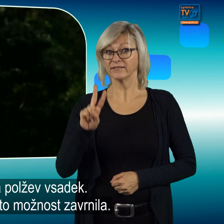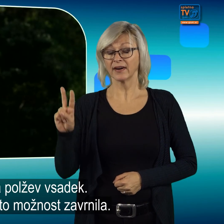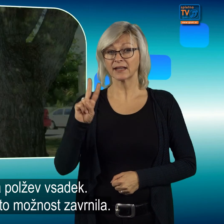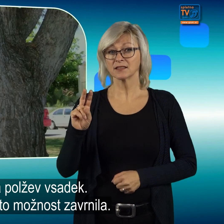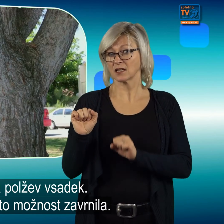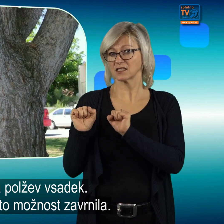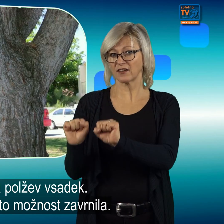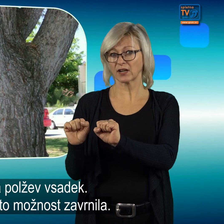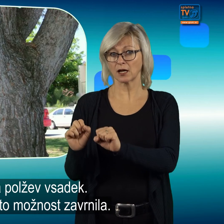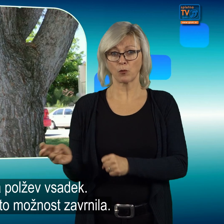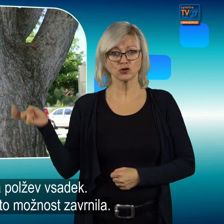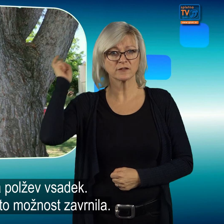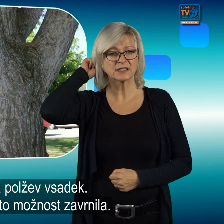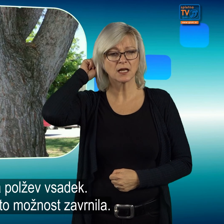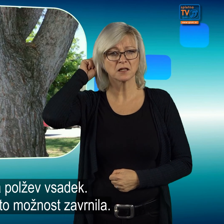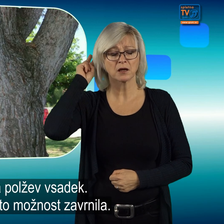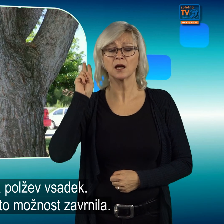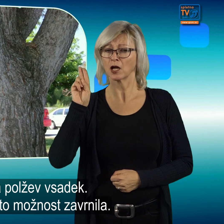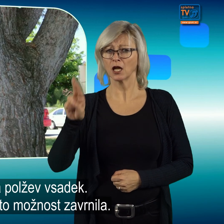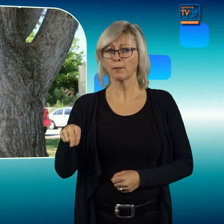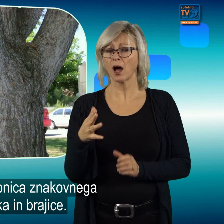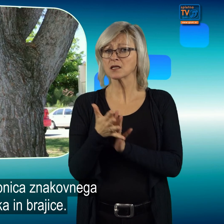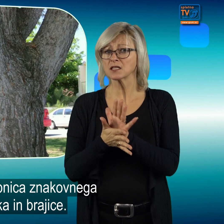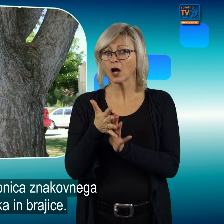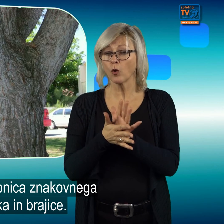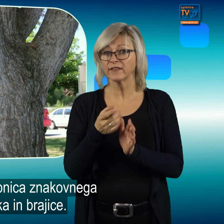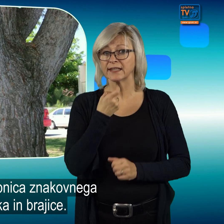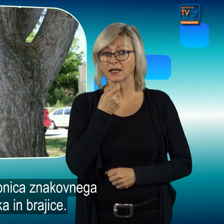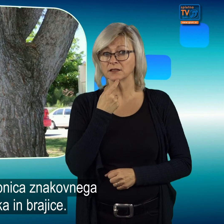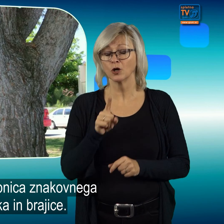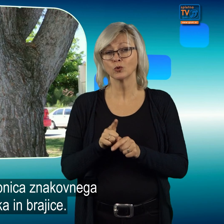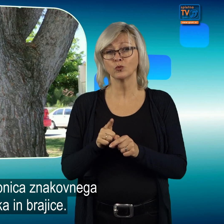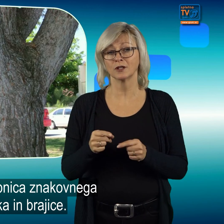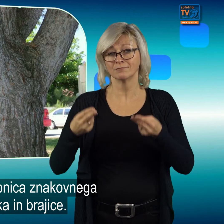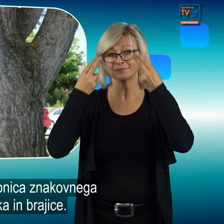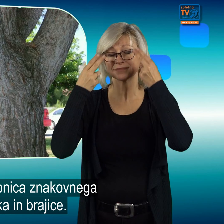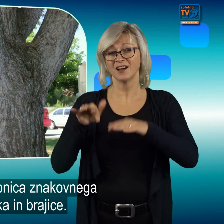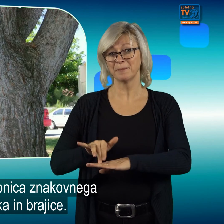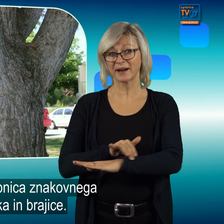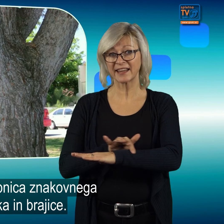Vanessa je to možno zavrnila. Je uporabnica znakovnega jezika in brajice.